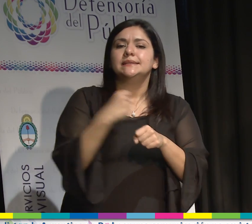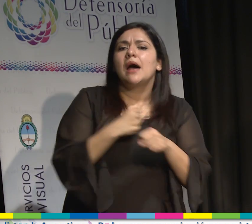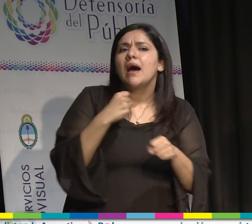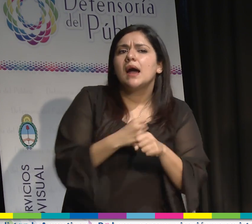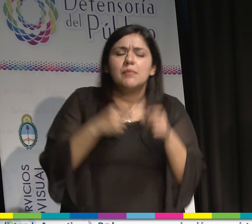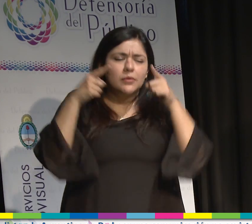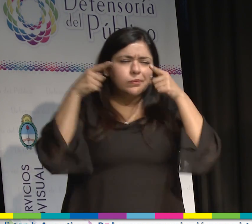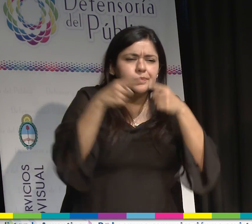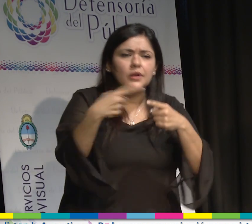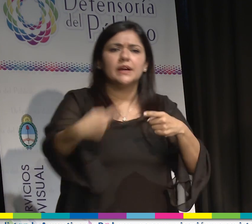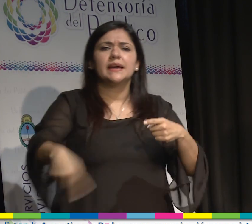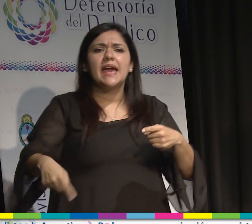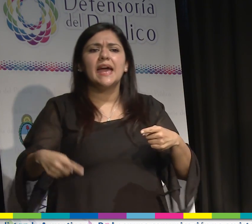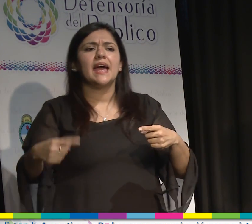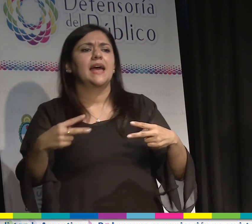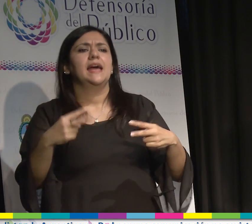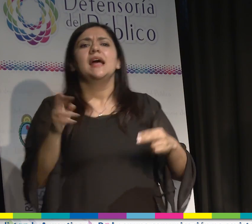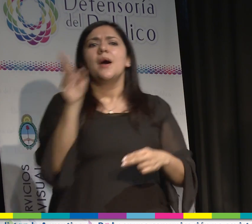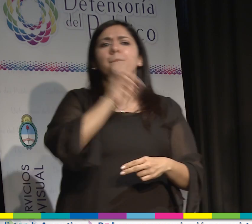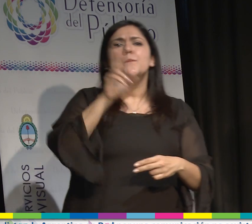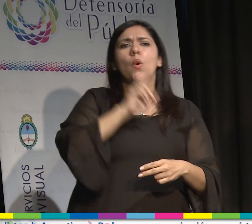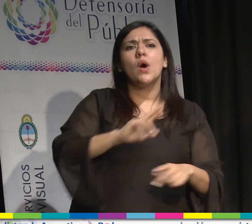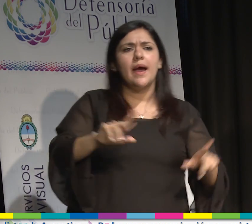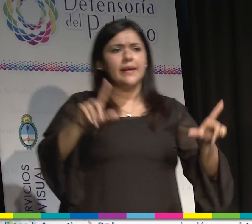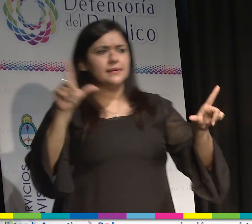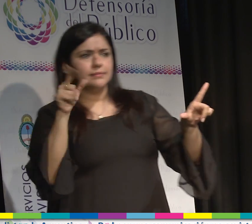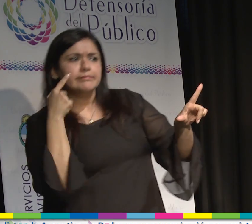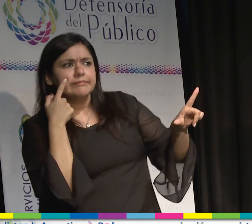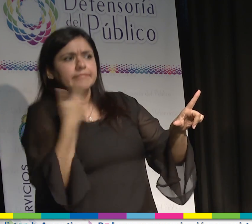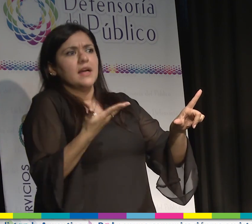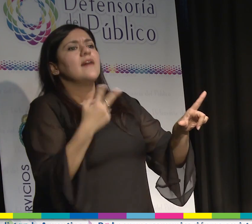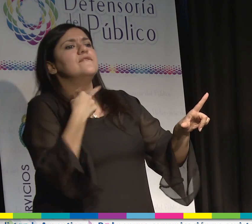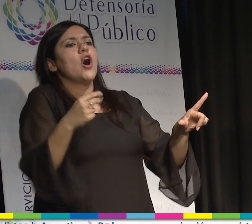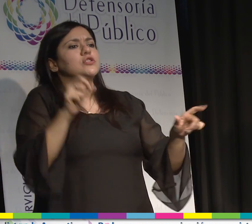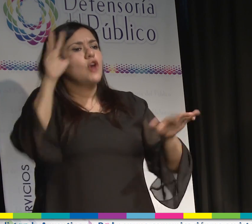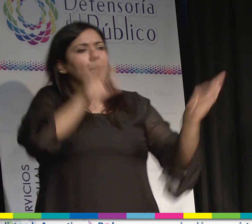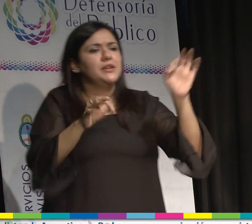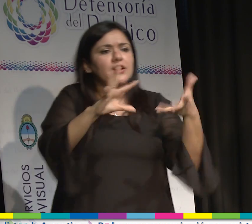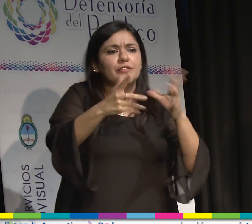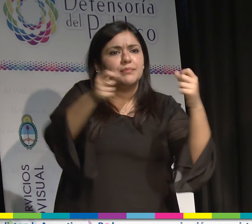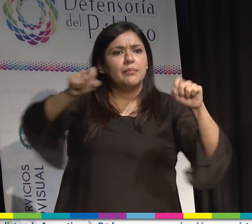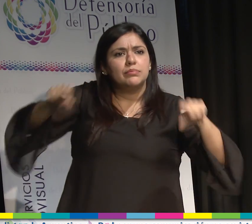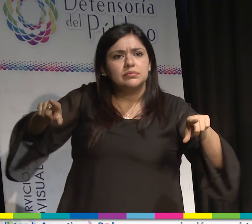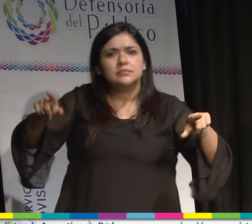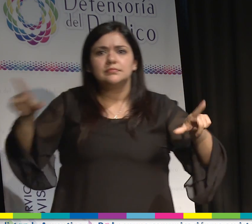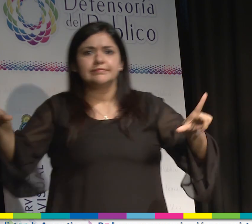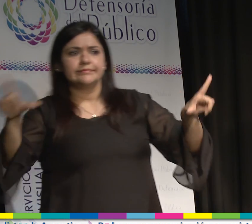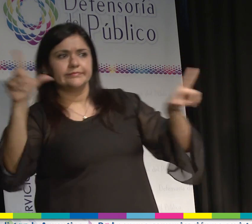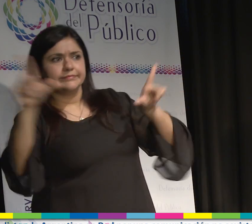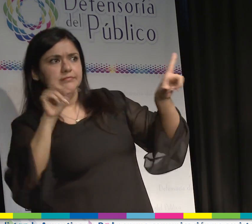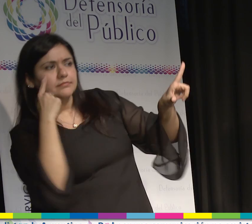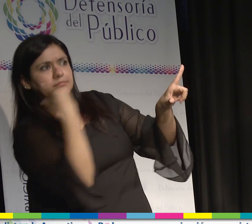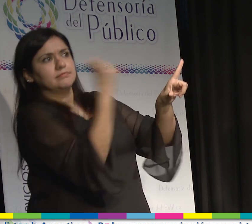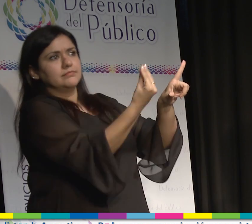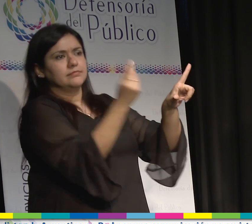por la visibilidad de las voces de las mujeres por la visibilidad de estas voces diversas en los medios de